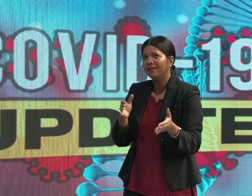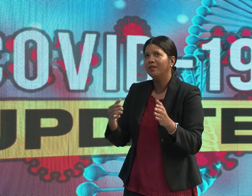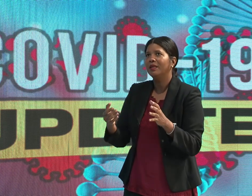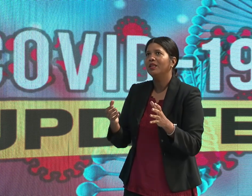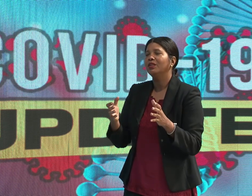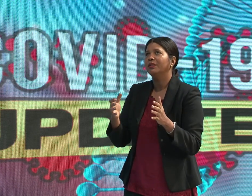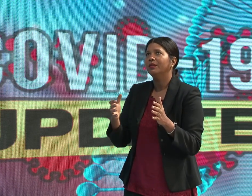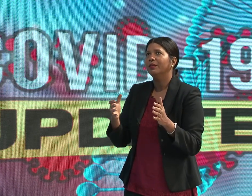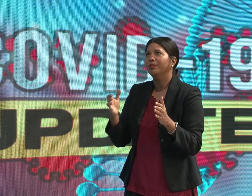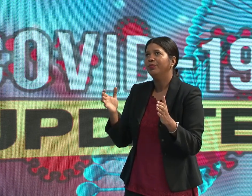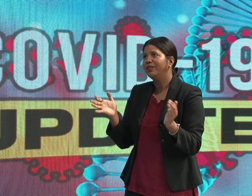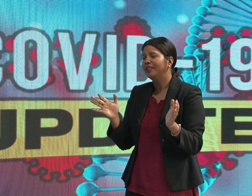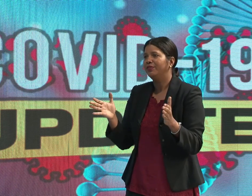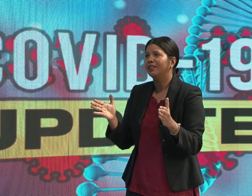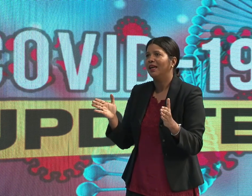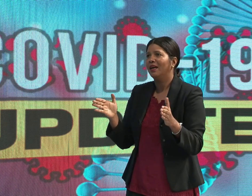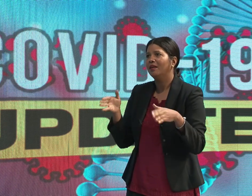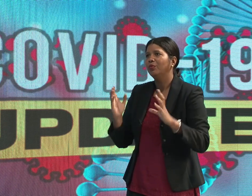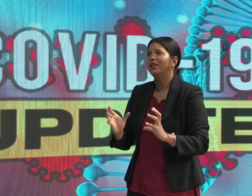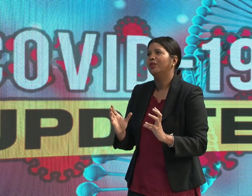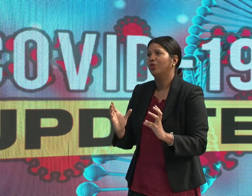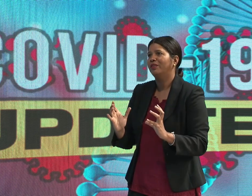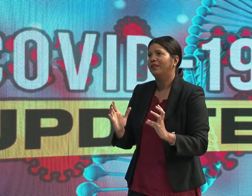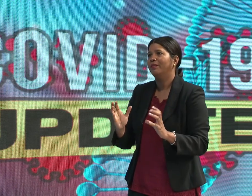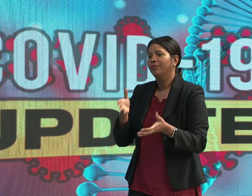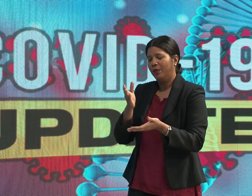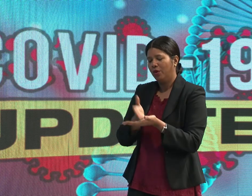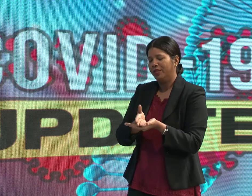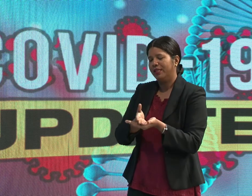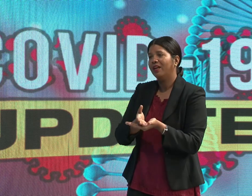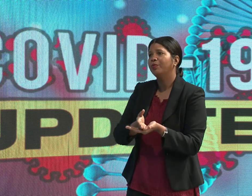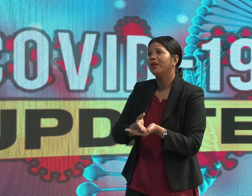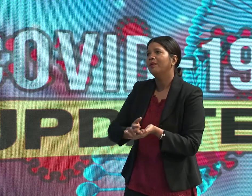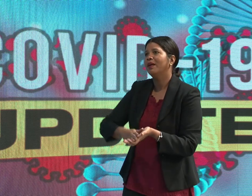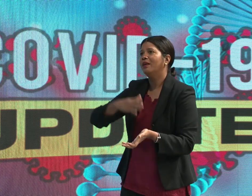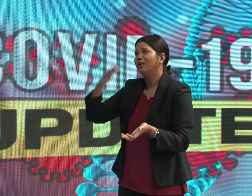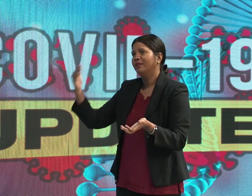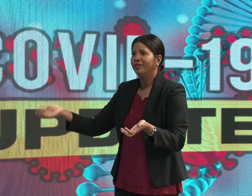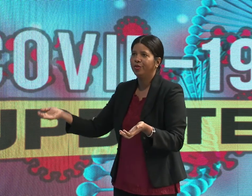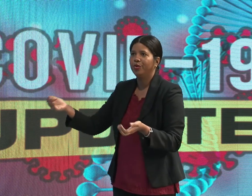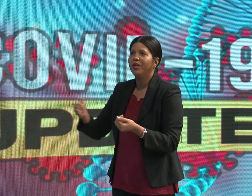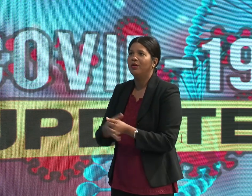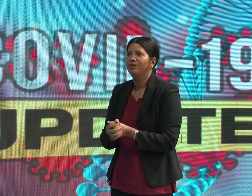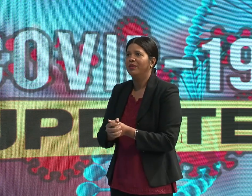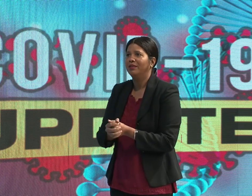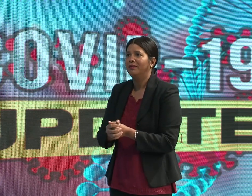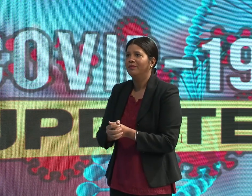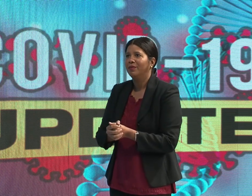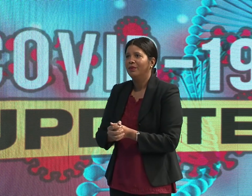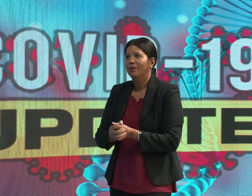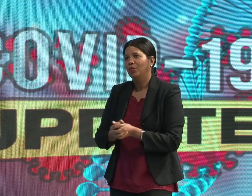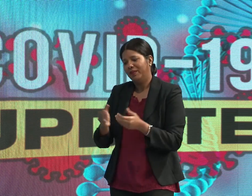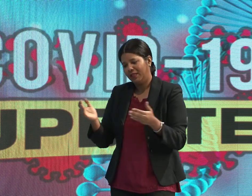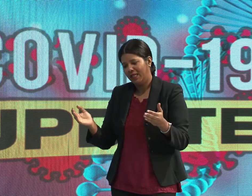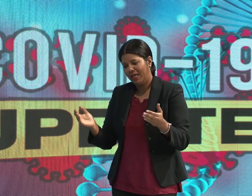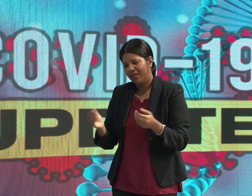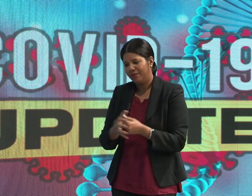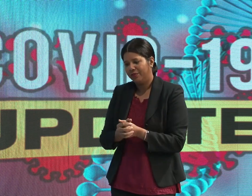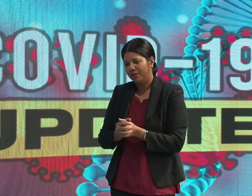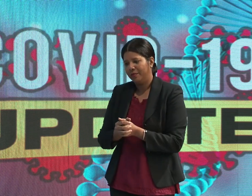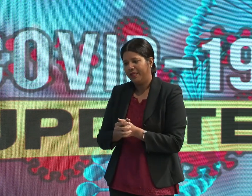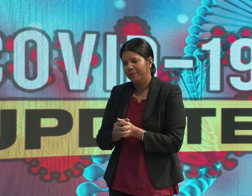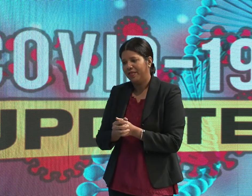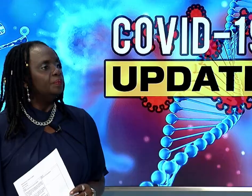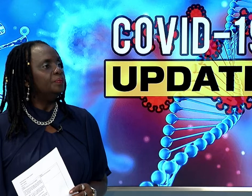Dus maximaal 3-4 dagen moet dat rond zijn. Wordt er een afspraak gemaakt dat je kunt gaan ontvangen. Okay. Zoals ik al